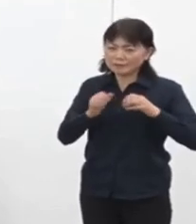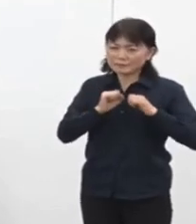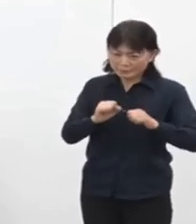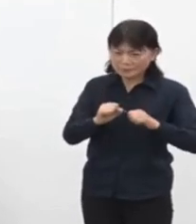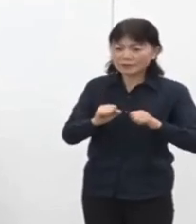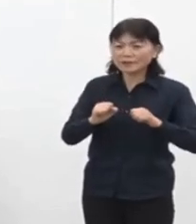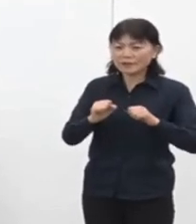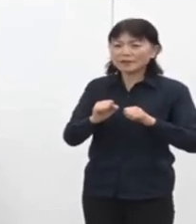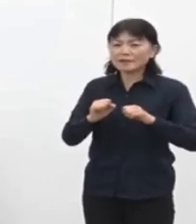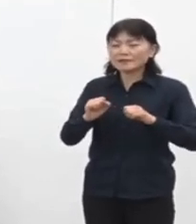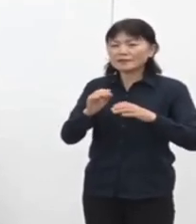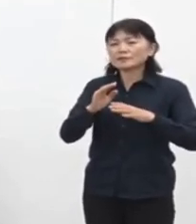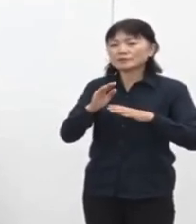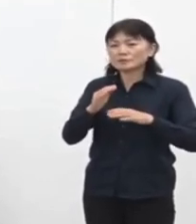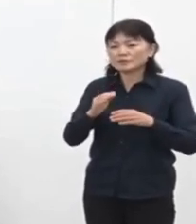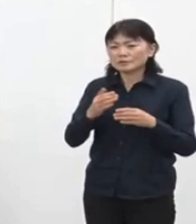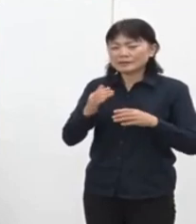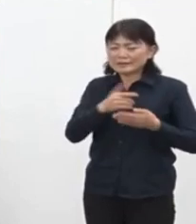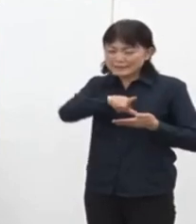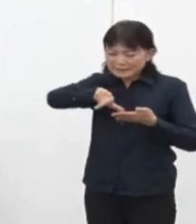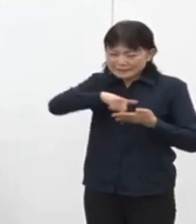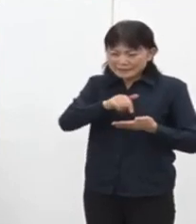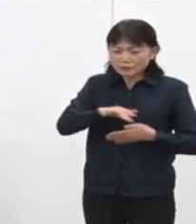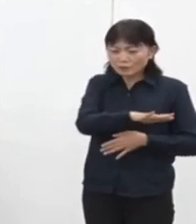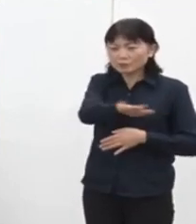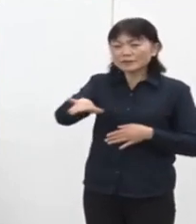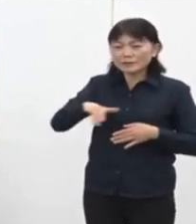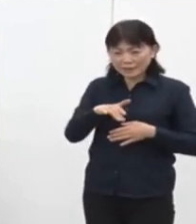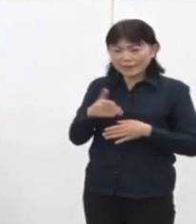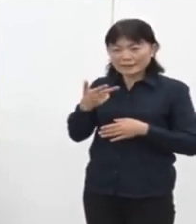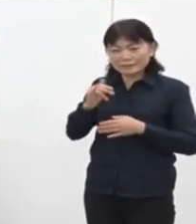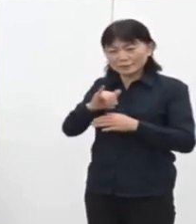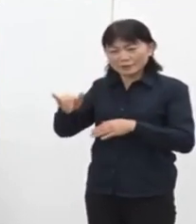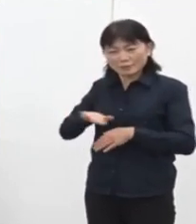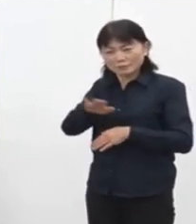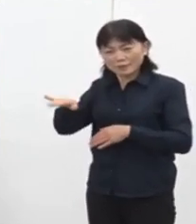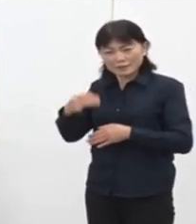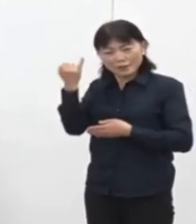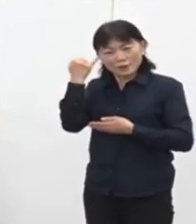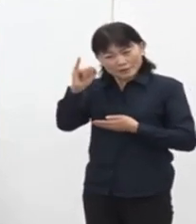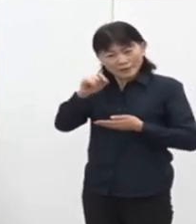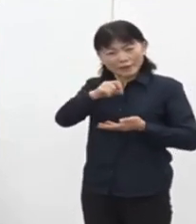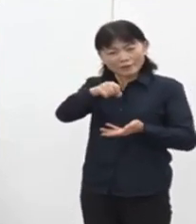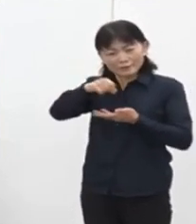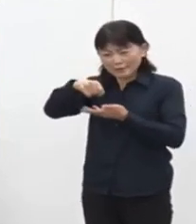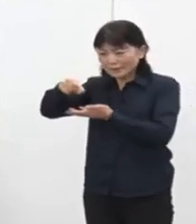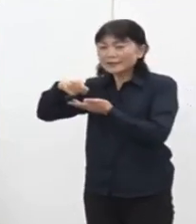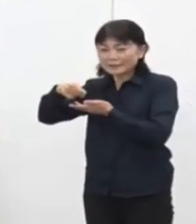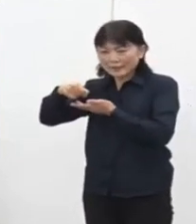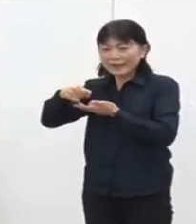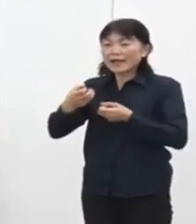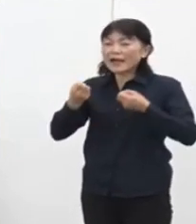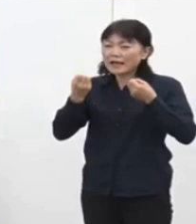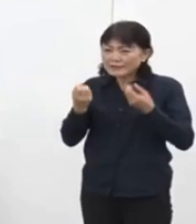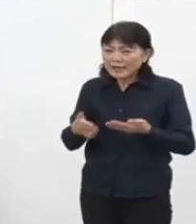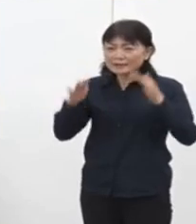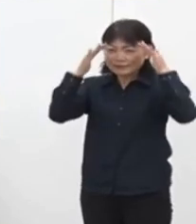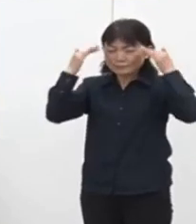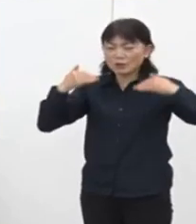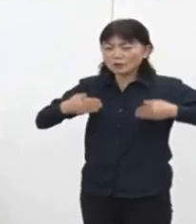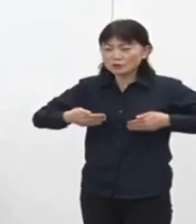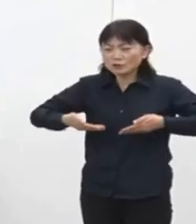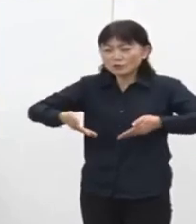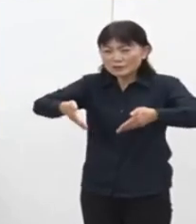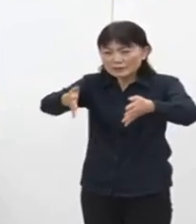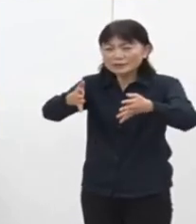い外観や活動について地域の方々や市民の皆様の意見を伺いながら、協力を得ながら、新しい御堂筋の